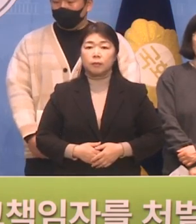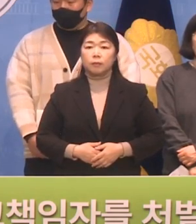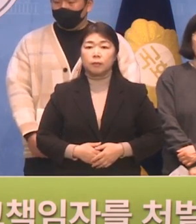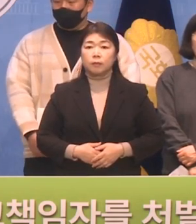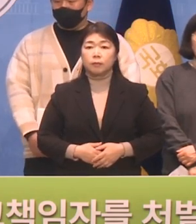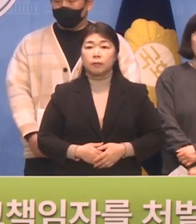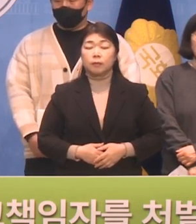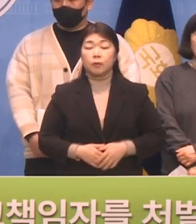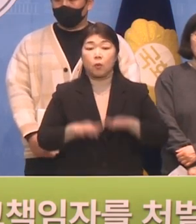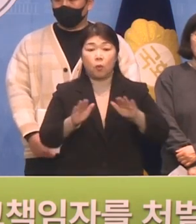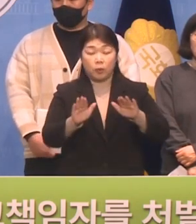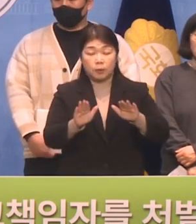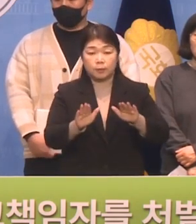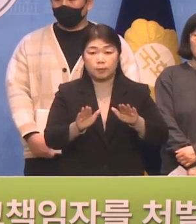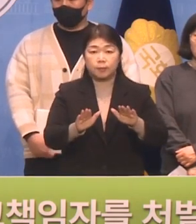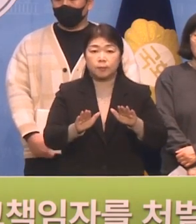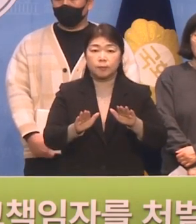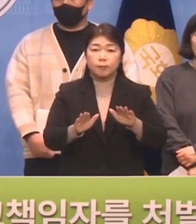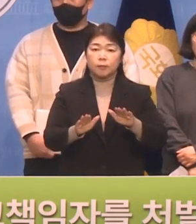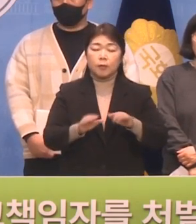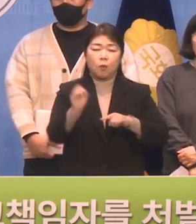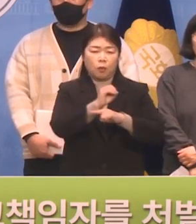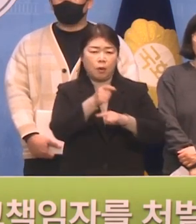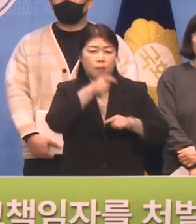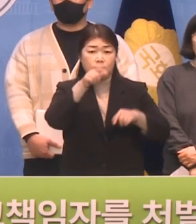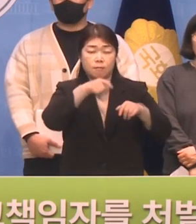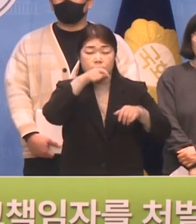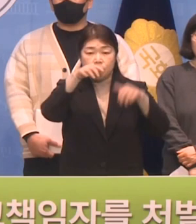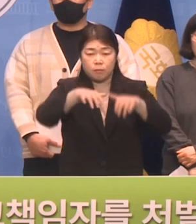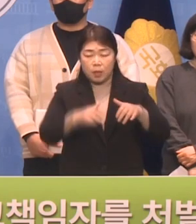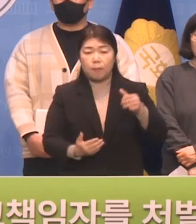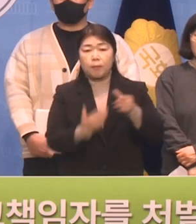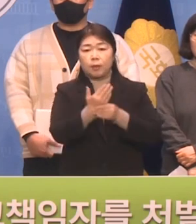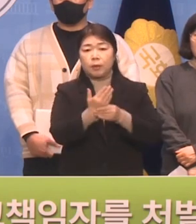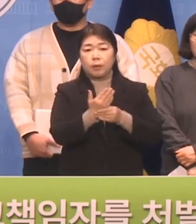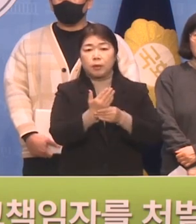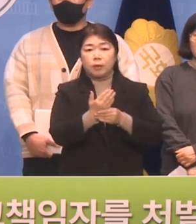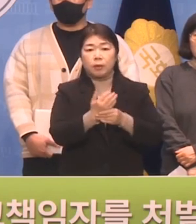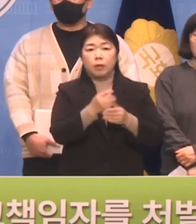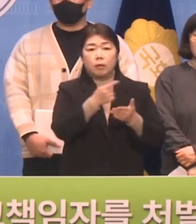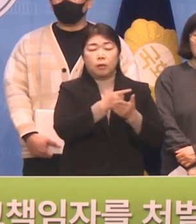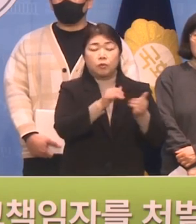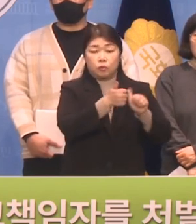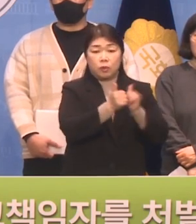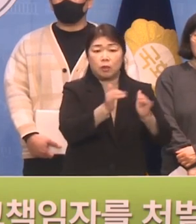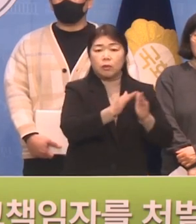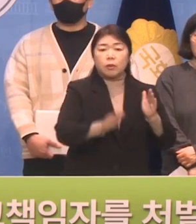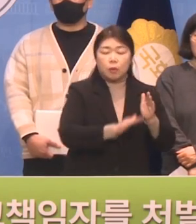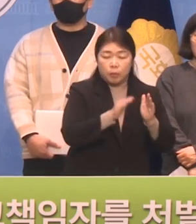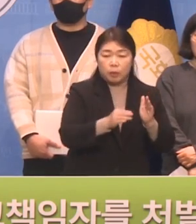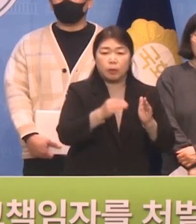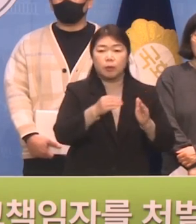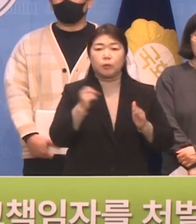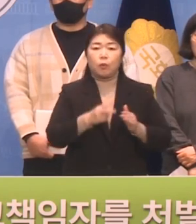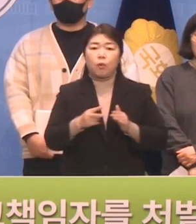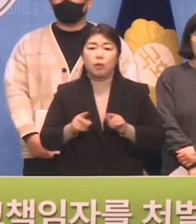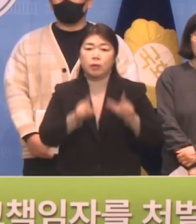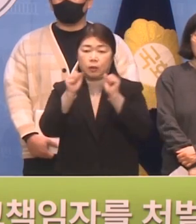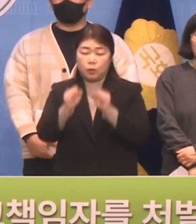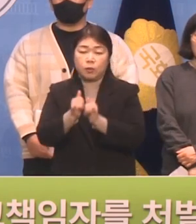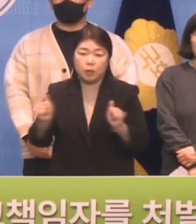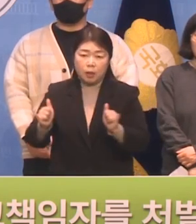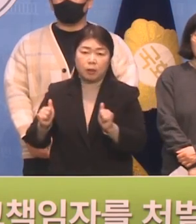네, 오늘 이 자리는 그 오송 참사 유가족 협의회와 생존자 협의회 그리고 시민 대책 위원회와